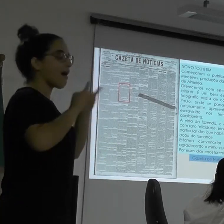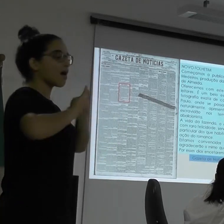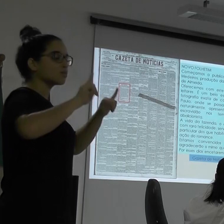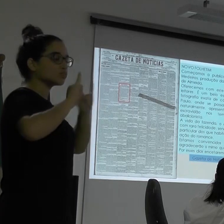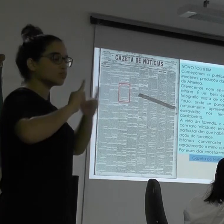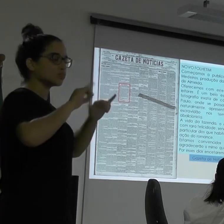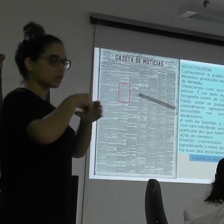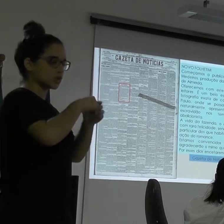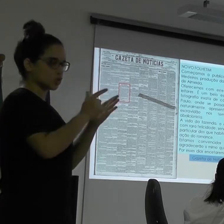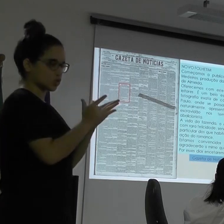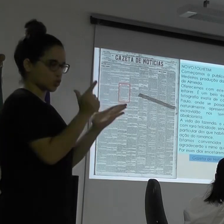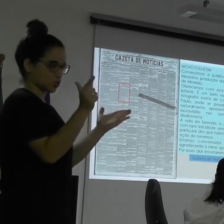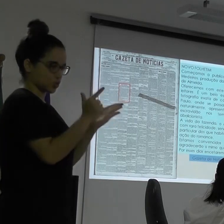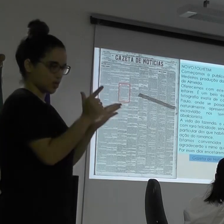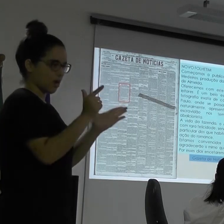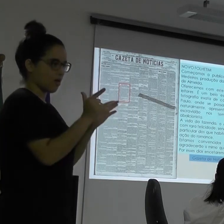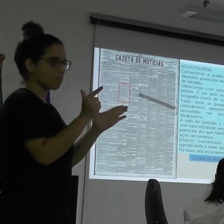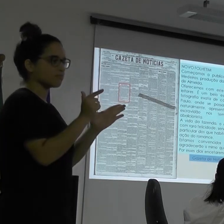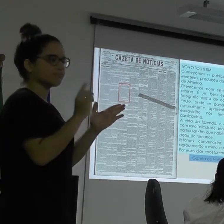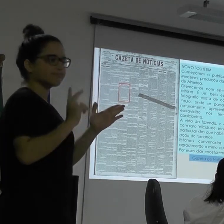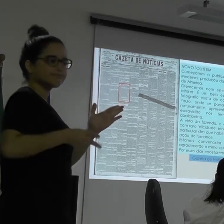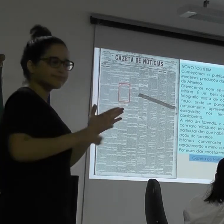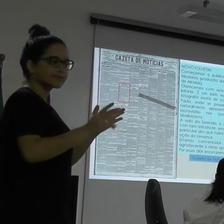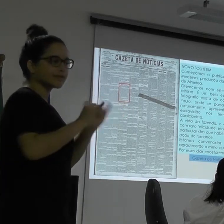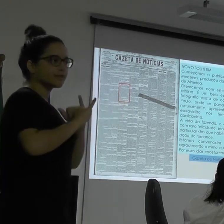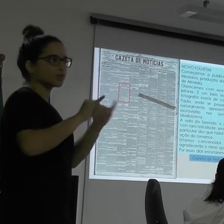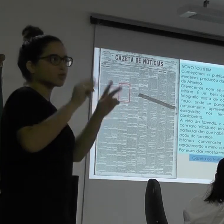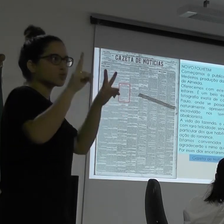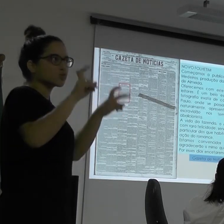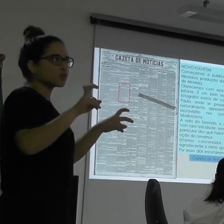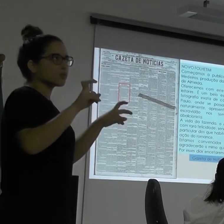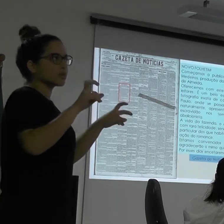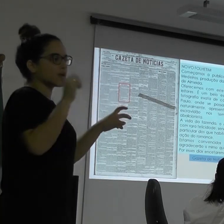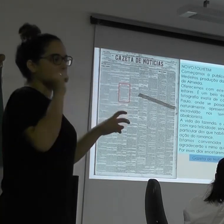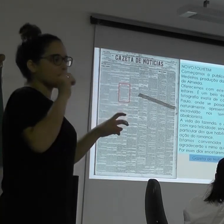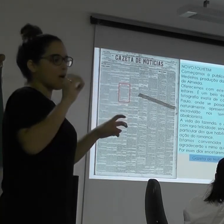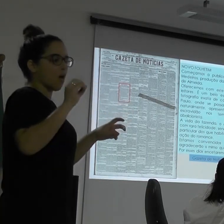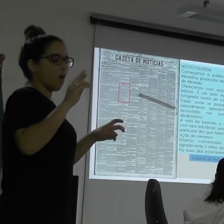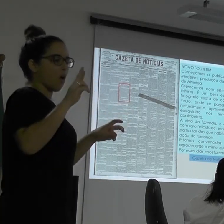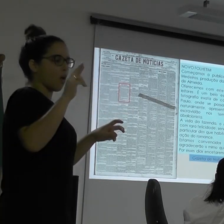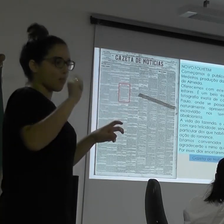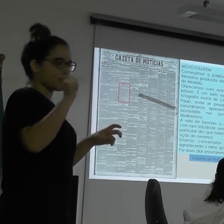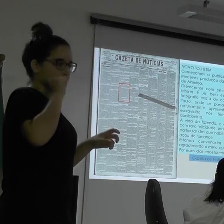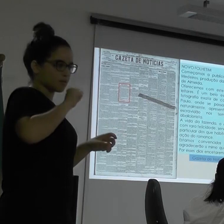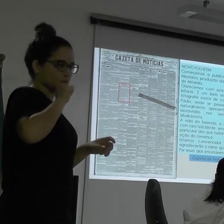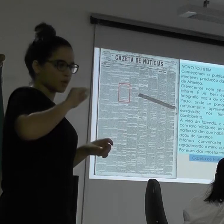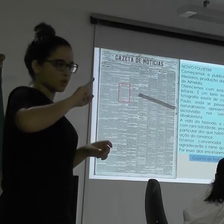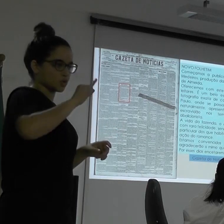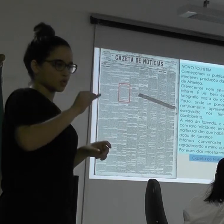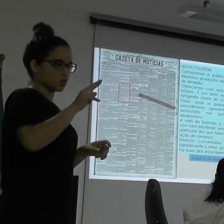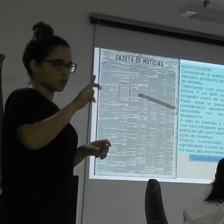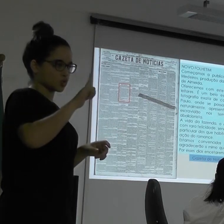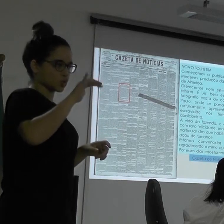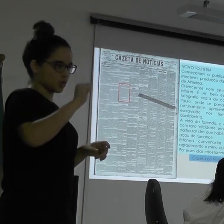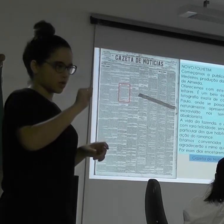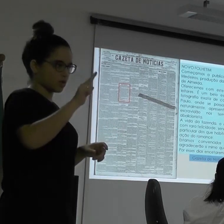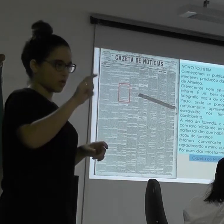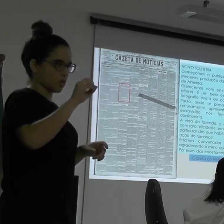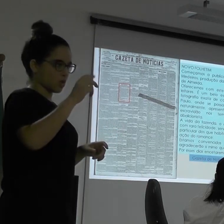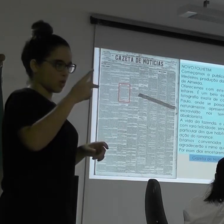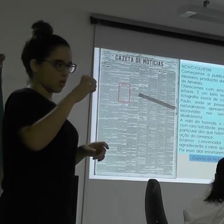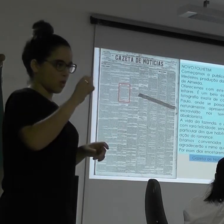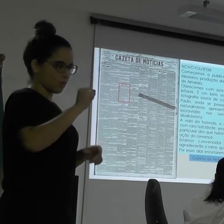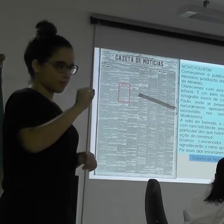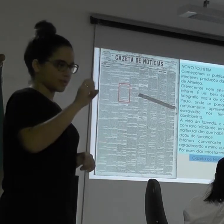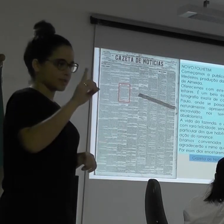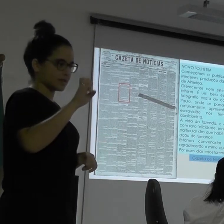são anúncios que saíram sobre a obra da Júlia Lopes de Almeida. Aqui